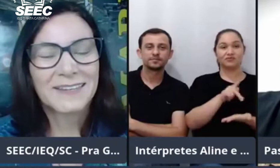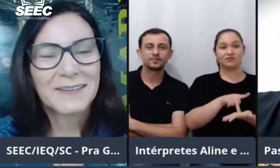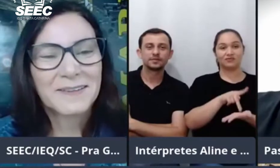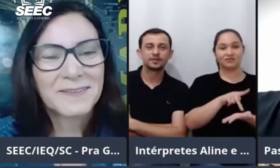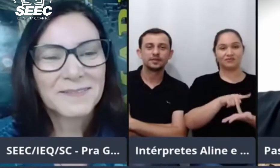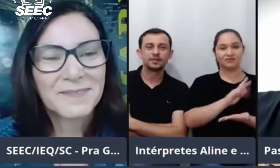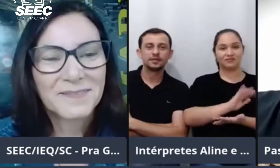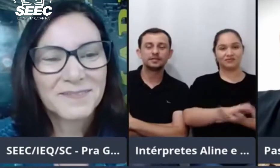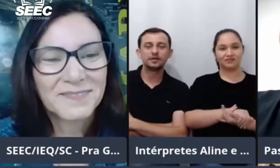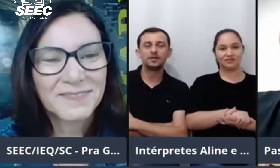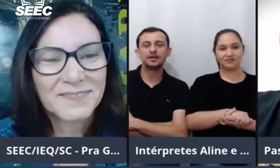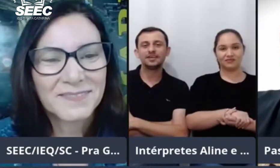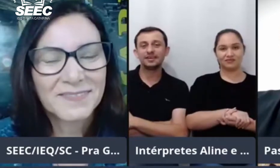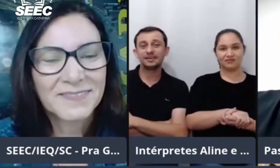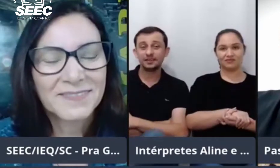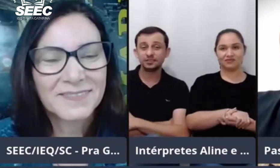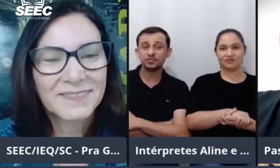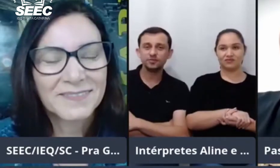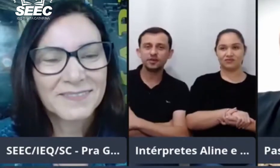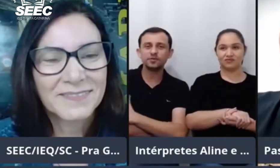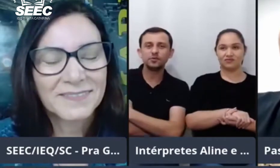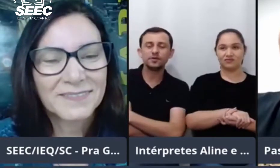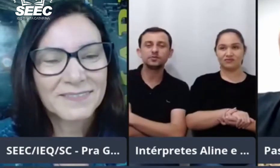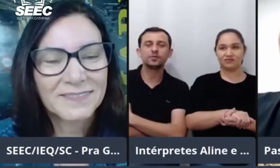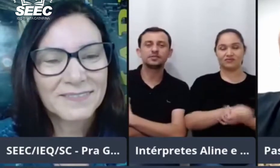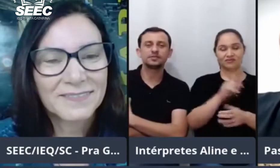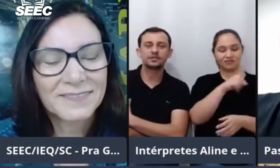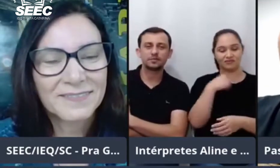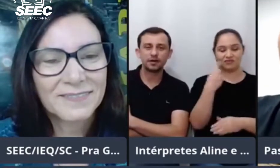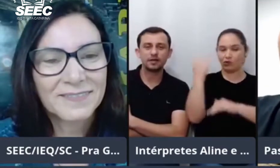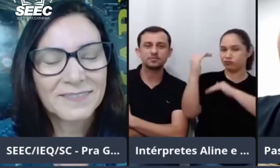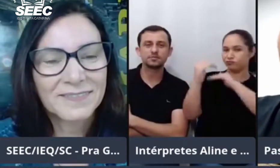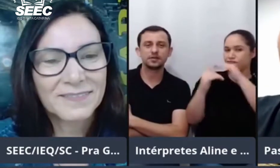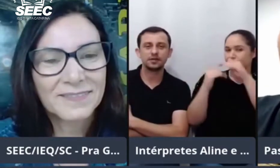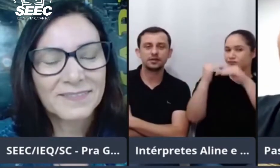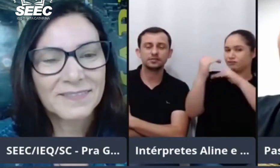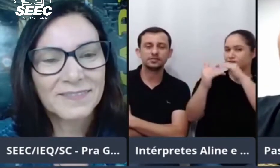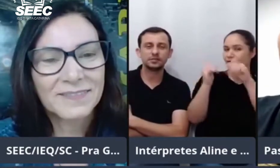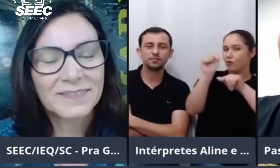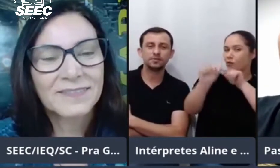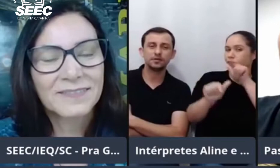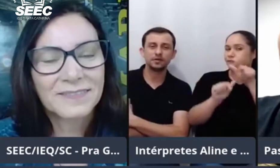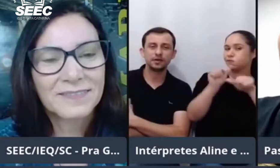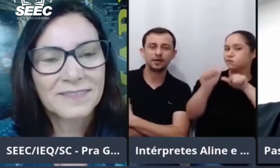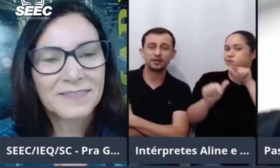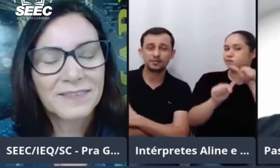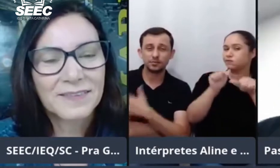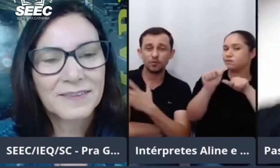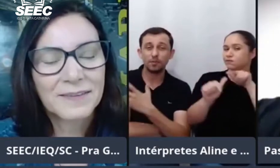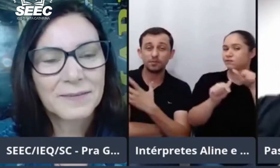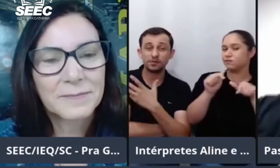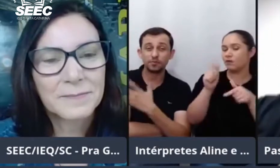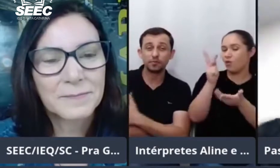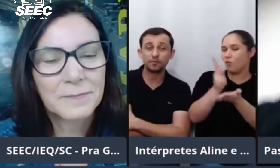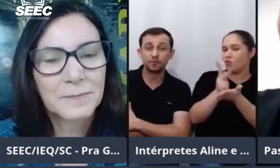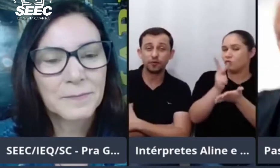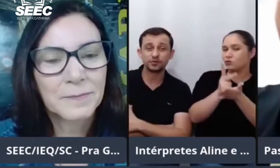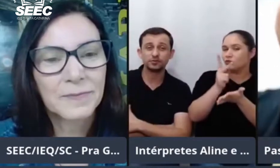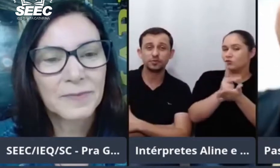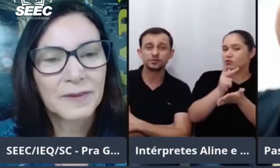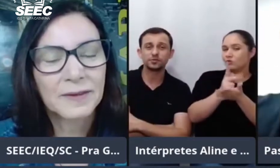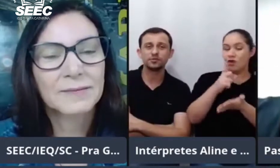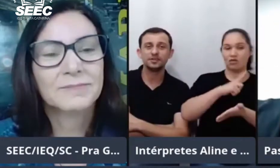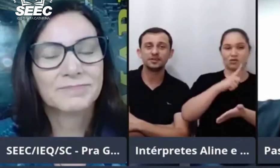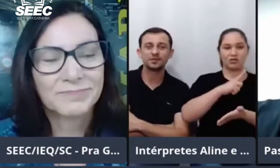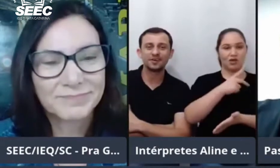Verdade. Então, aí a gente vem evoluindo com esses trabalhos, né? A gente sempre com esse apoio